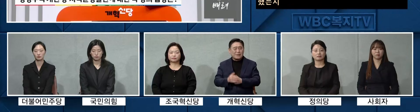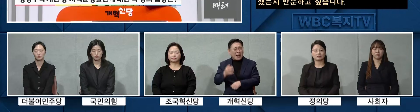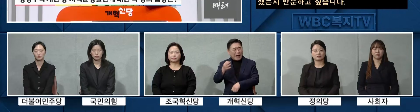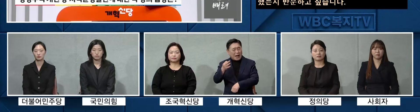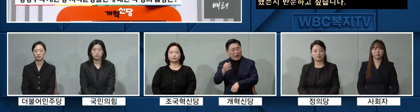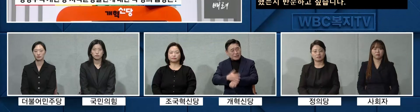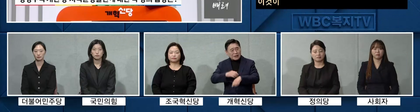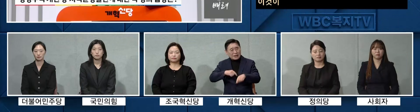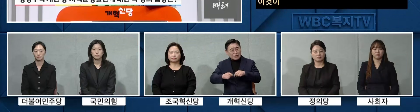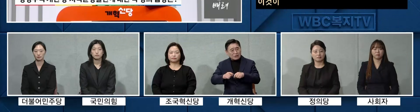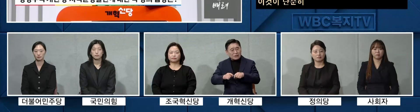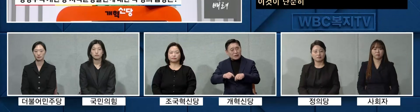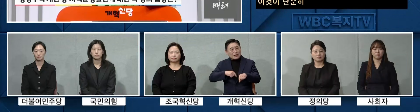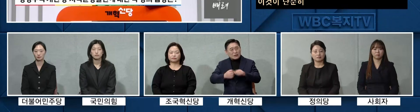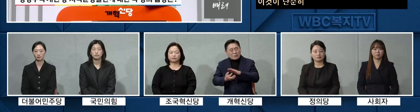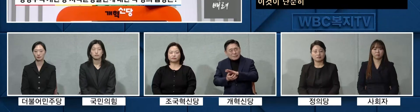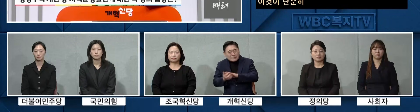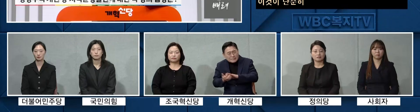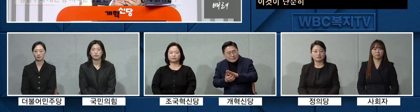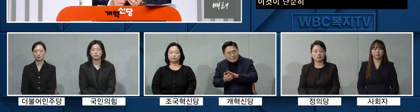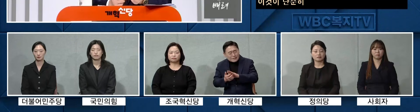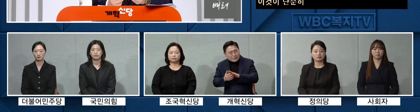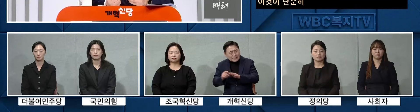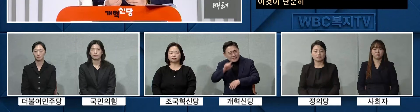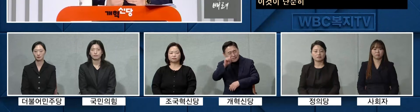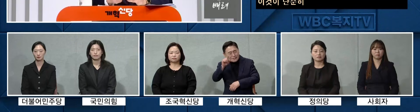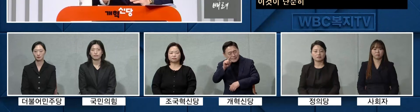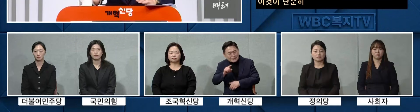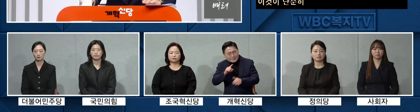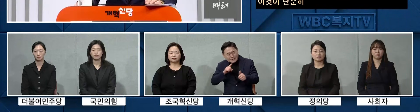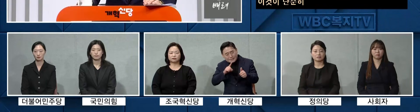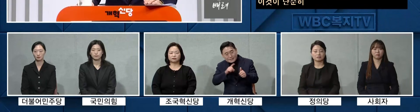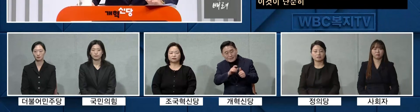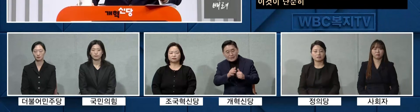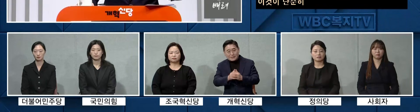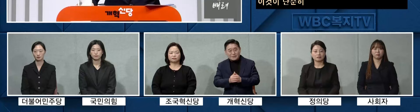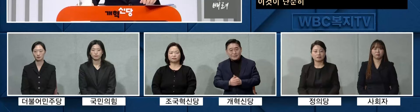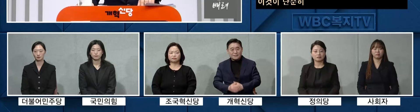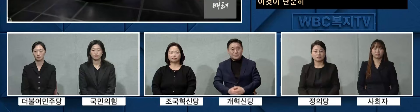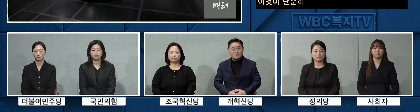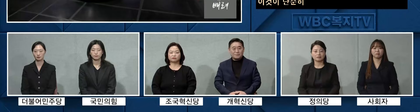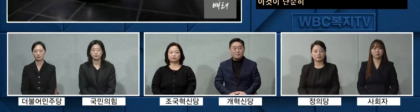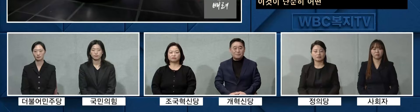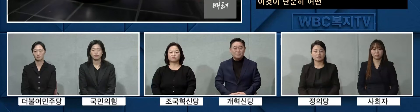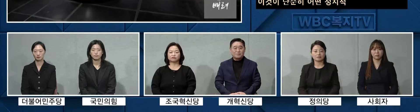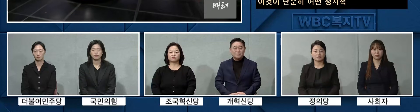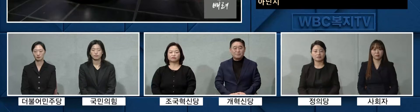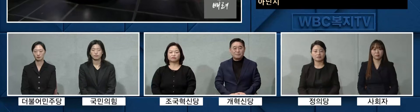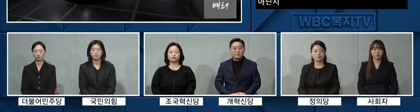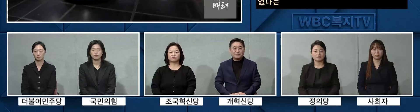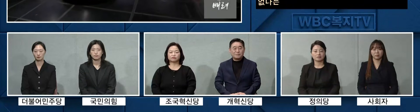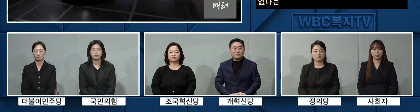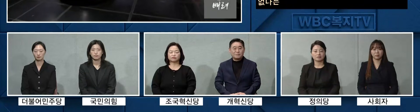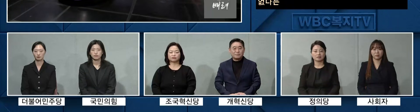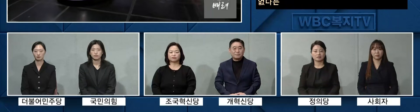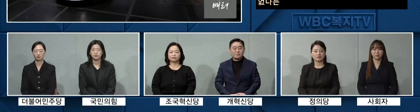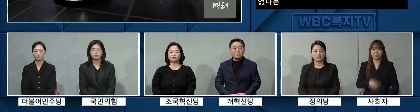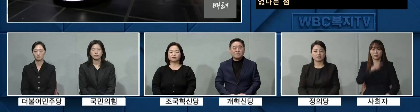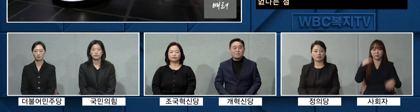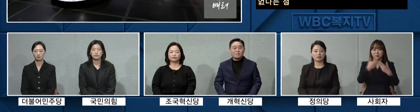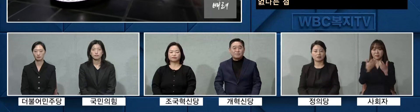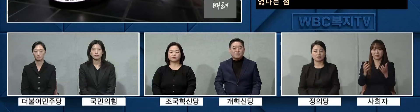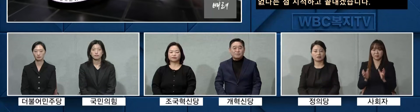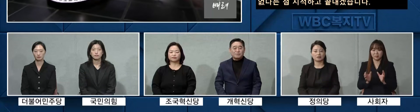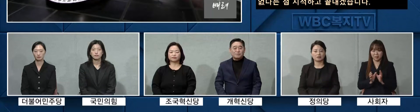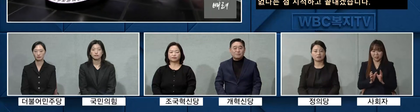어떤 정치적 게리맨더링이 아닌지 그런 부분에 대한 의심을 지울 수 없다는 점 지적하고 끝내겠습니다. 예. 이어서 국민의힘